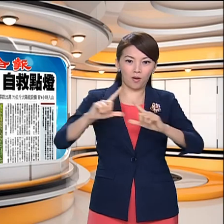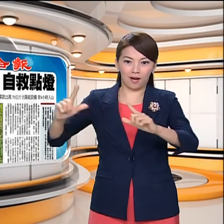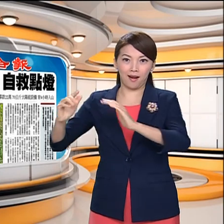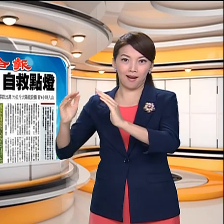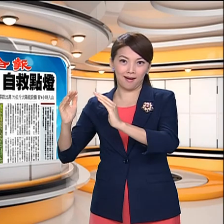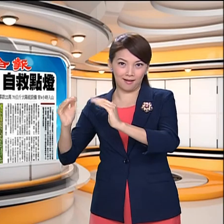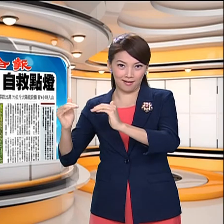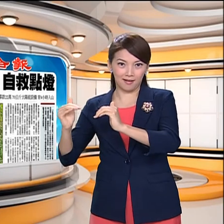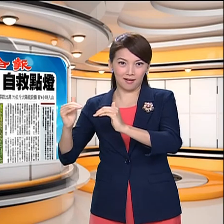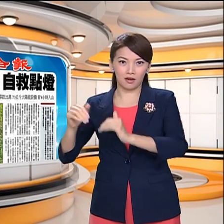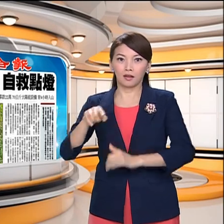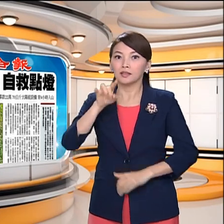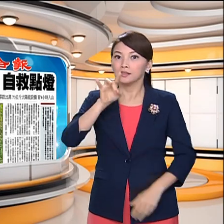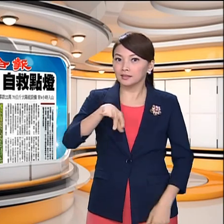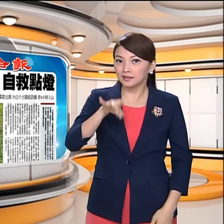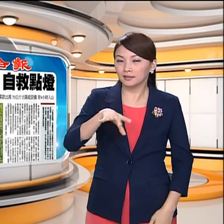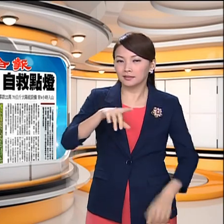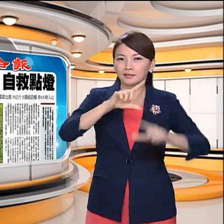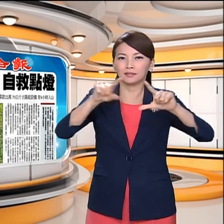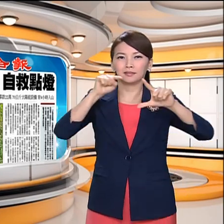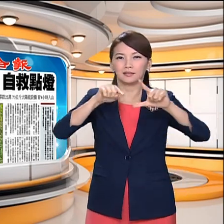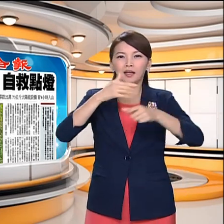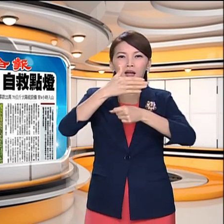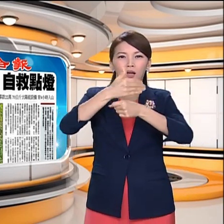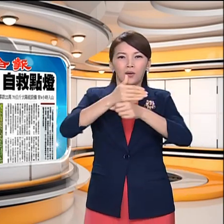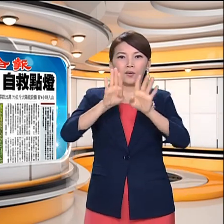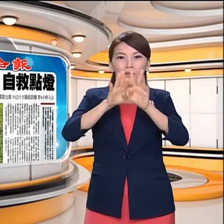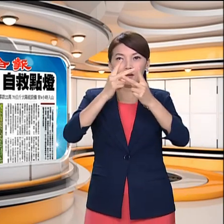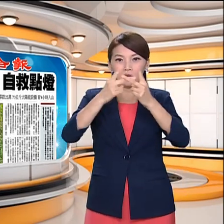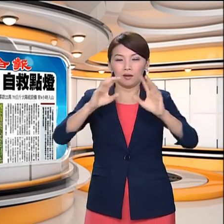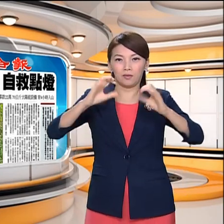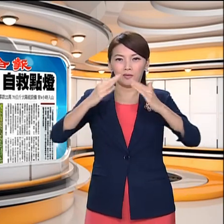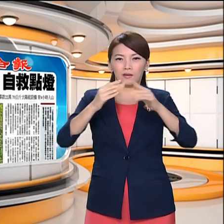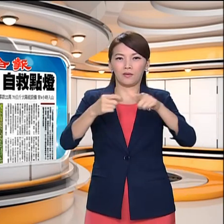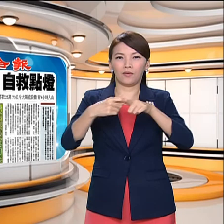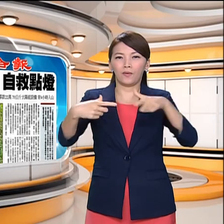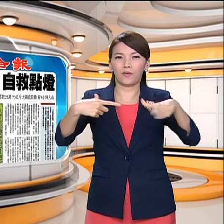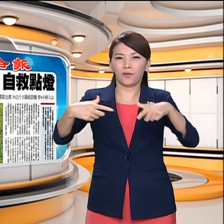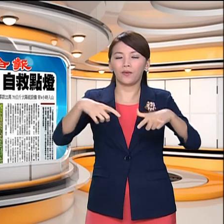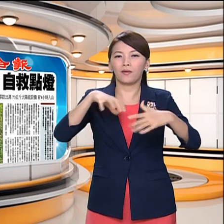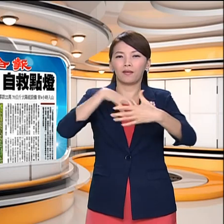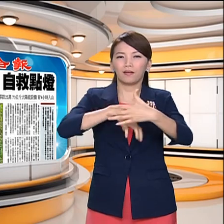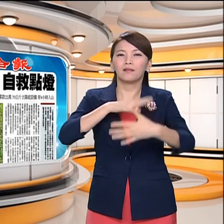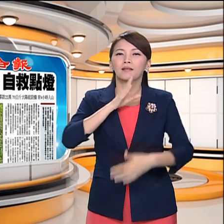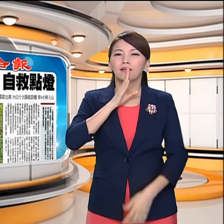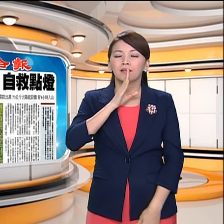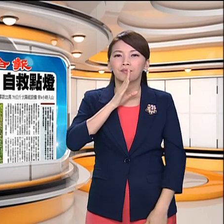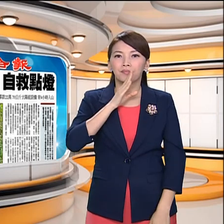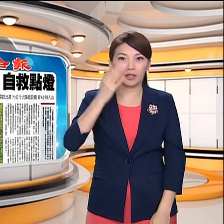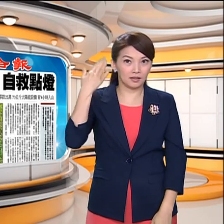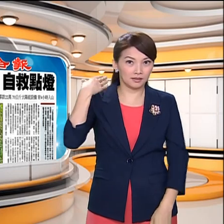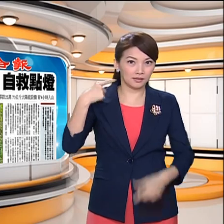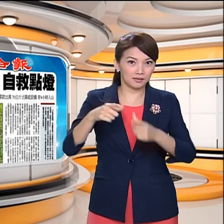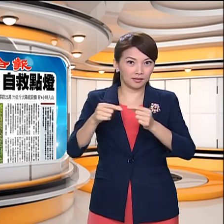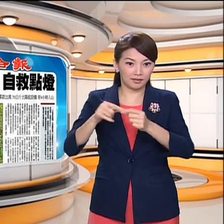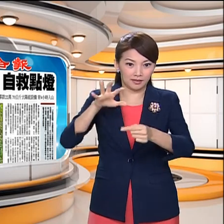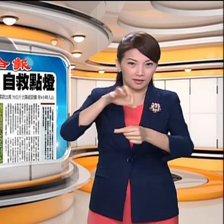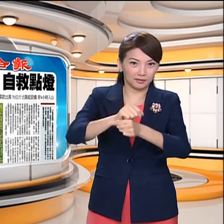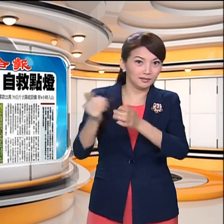头，从日治时代以来，虽然是有门牌，不过却一直都过着没水没电的